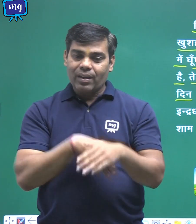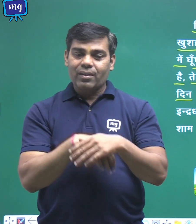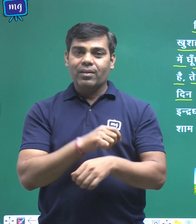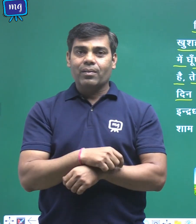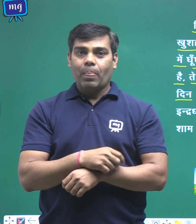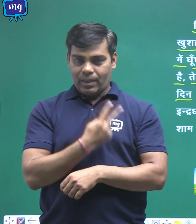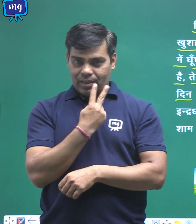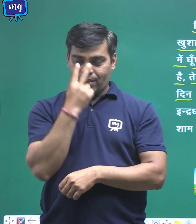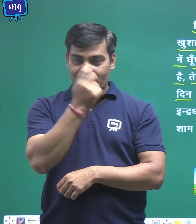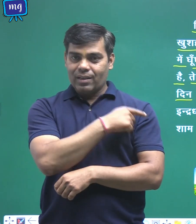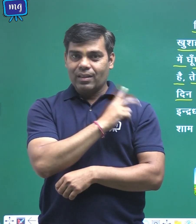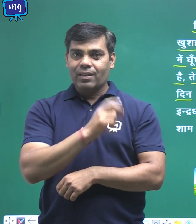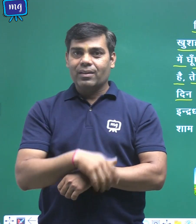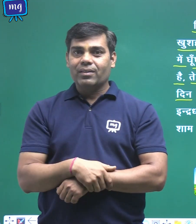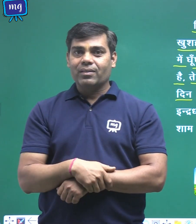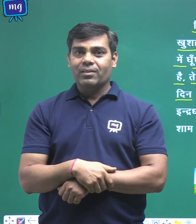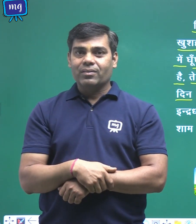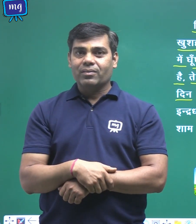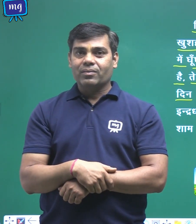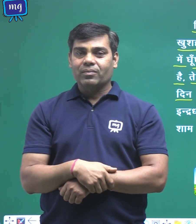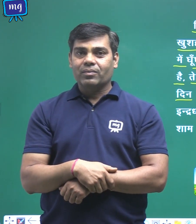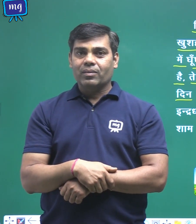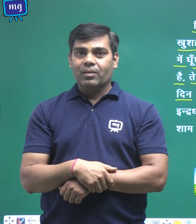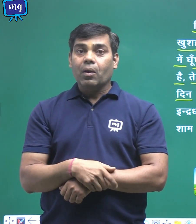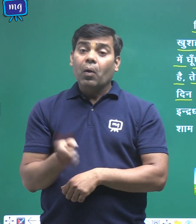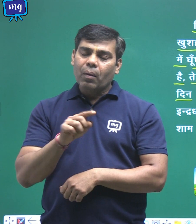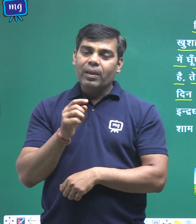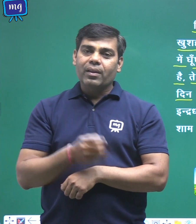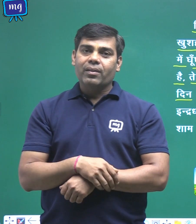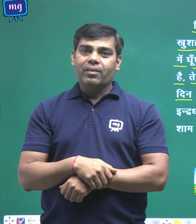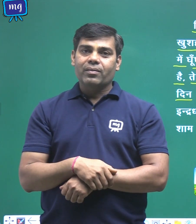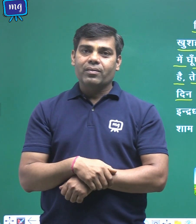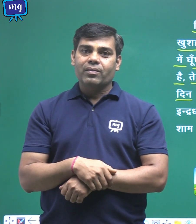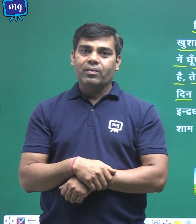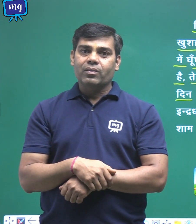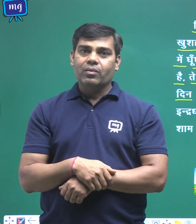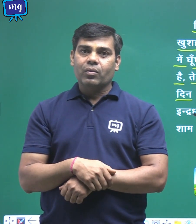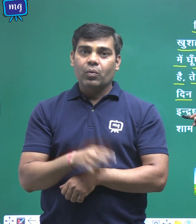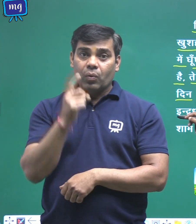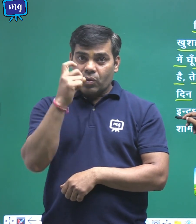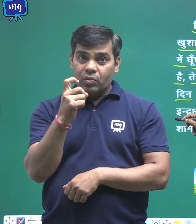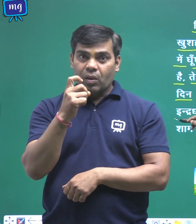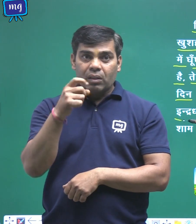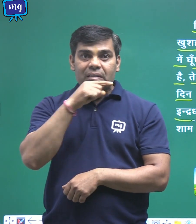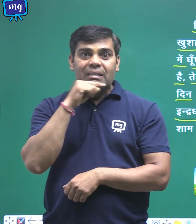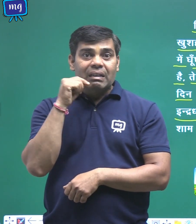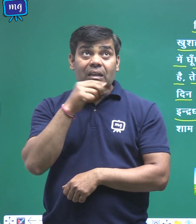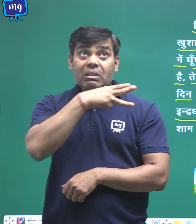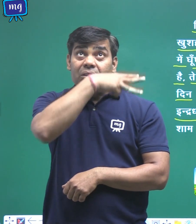दिखाई दे रहा है। कभी इंद्रधनुष के